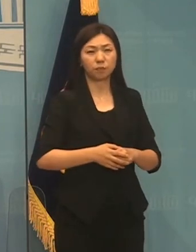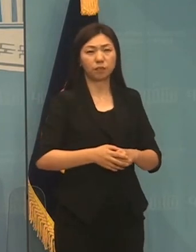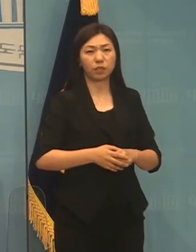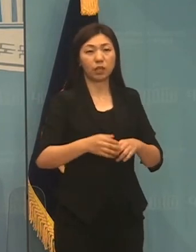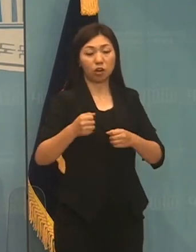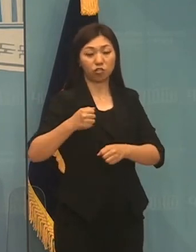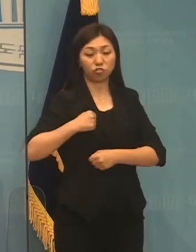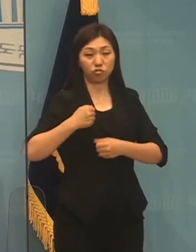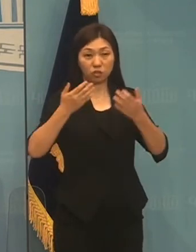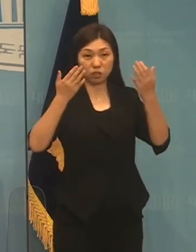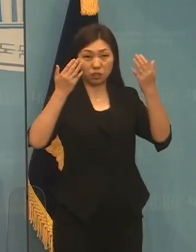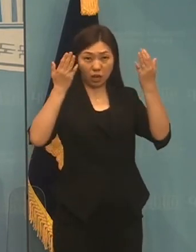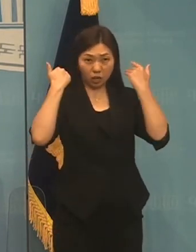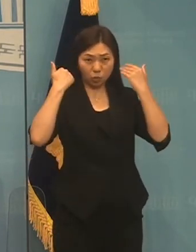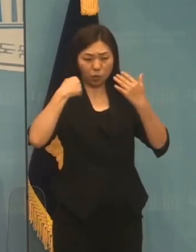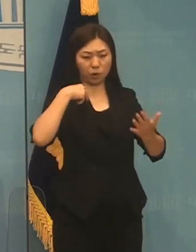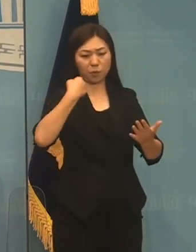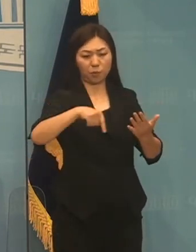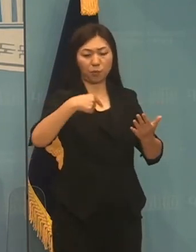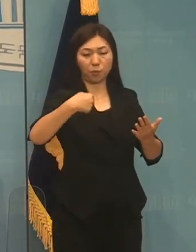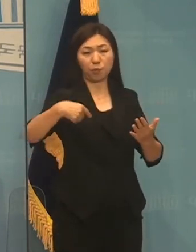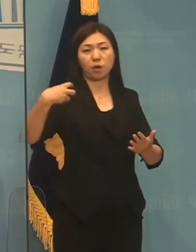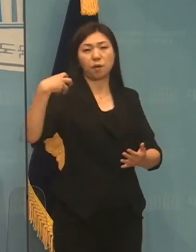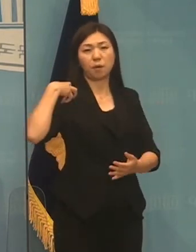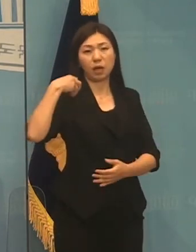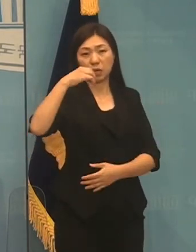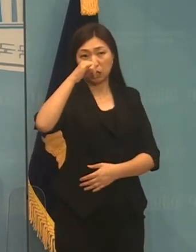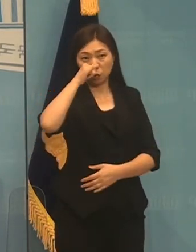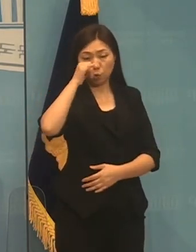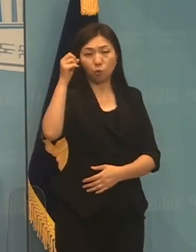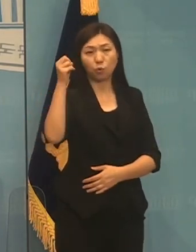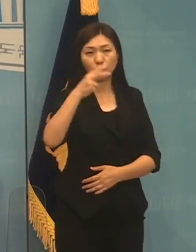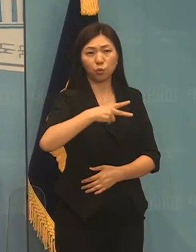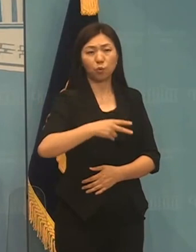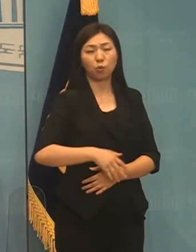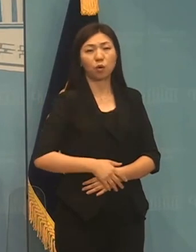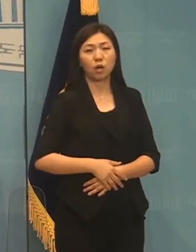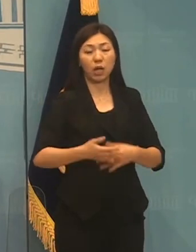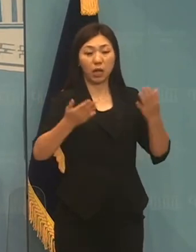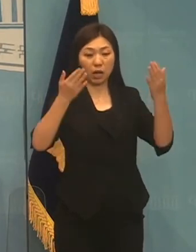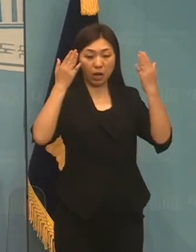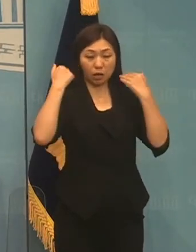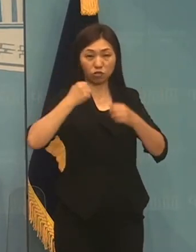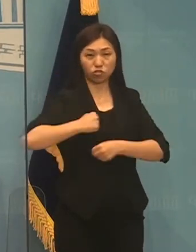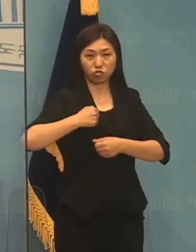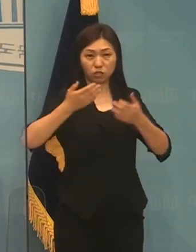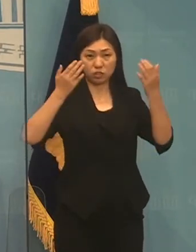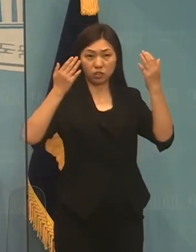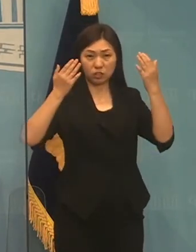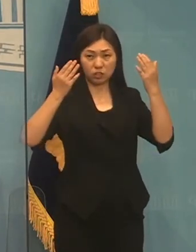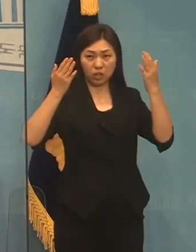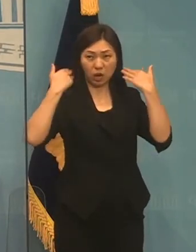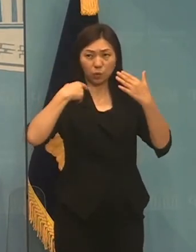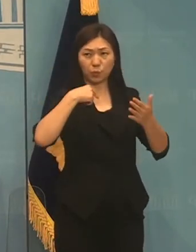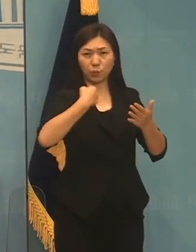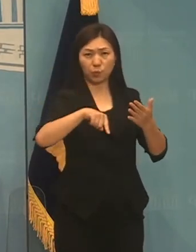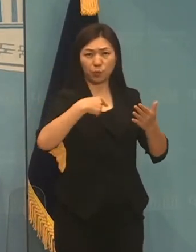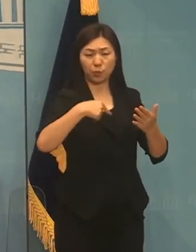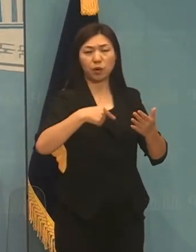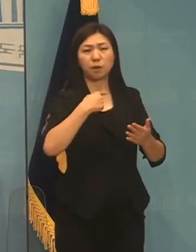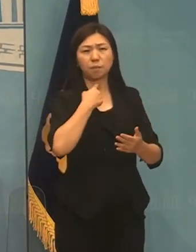군육책임당인 생도 인도장 등으로 임시 사관학교 역사상 처음으로 사관생도 총리 제에게 선물한